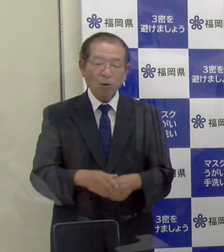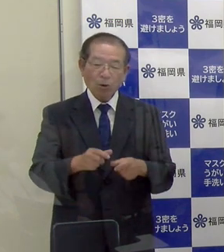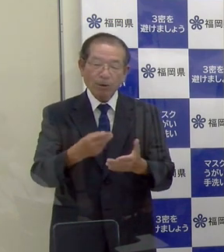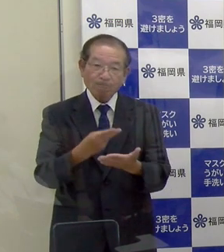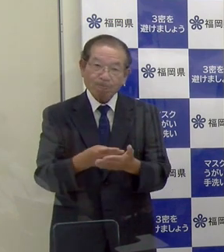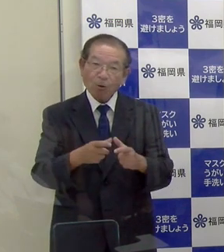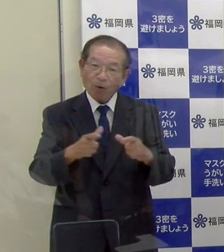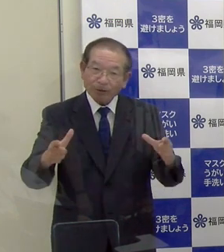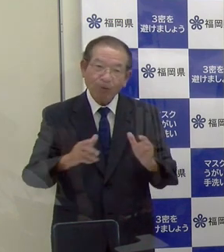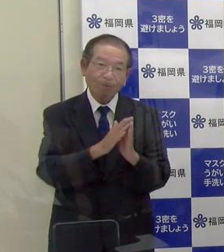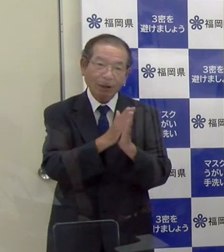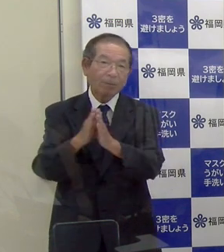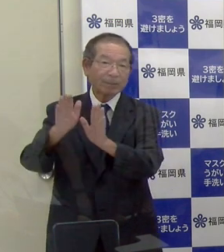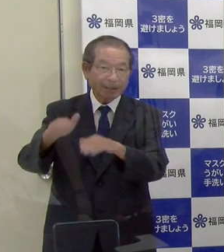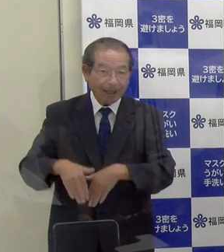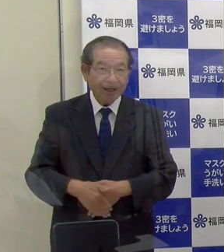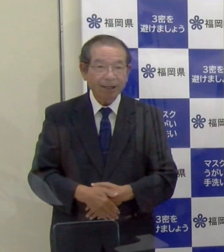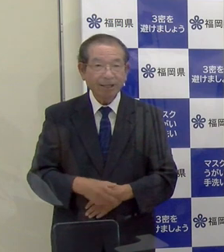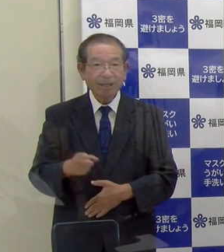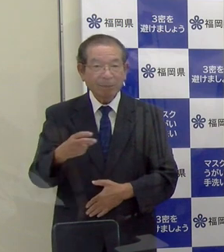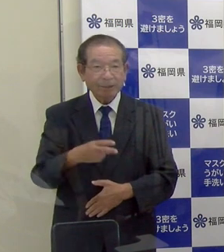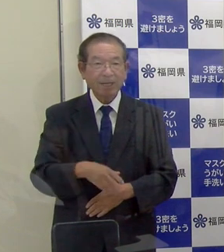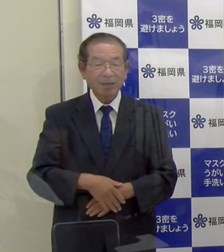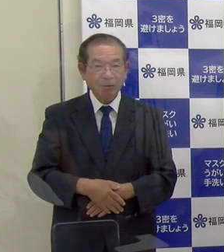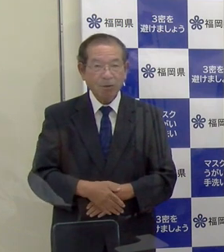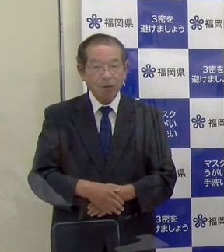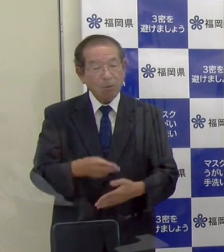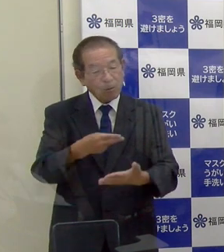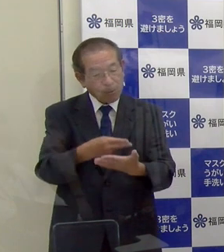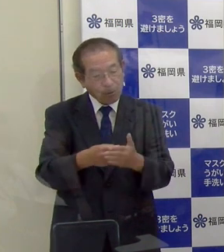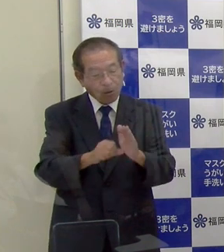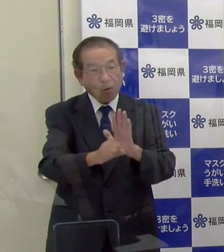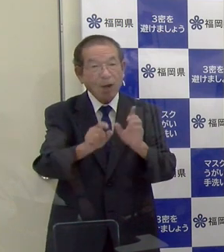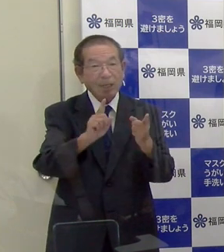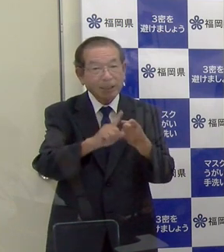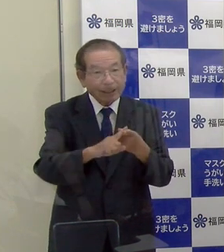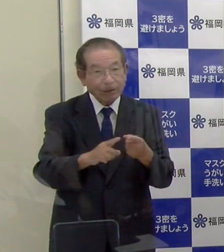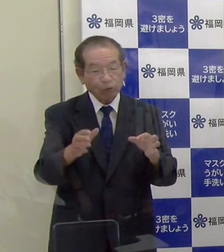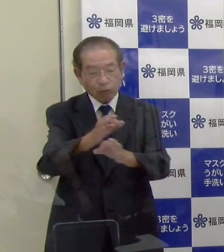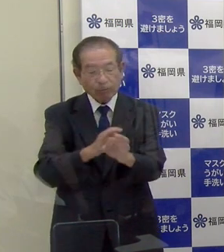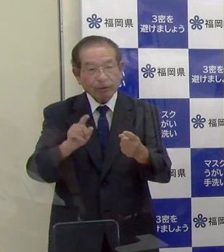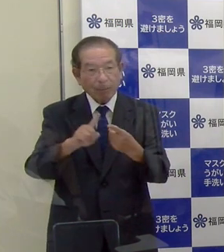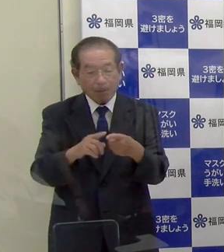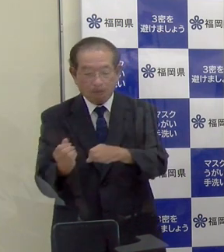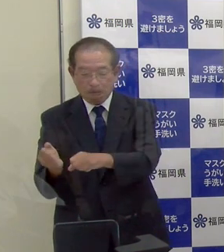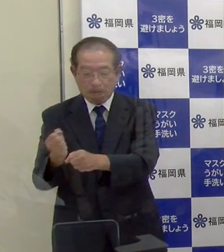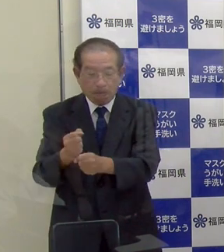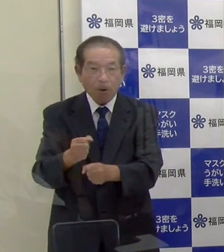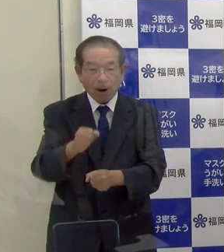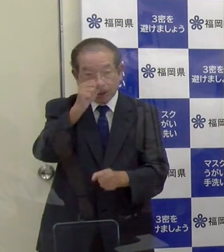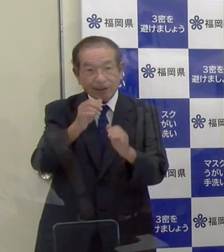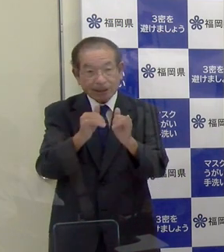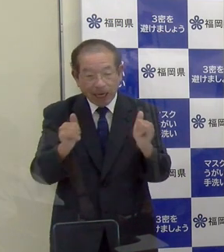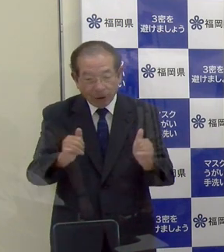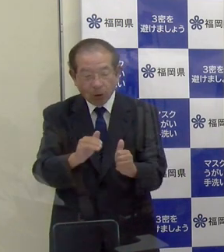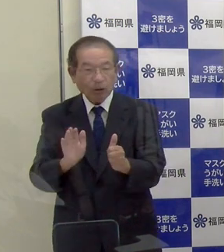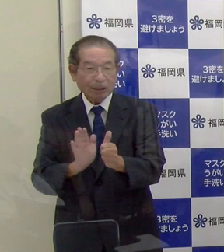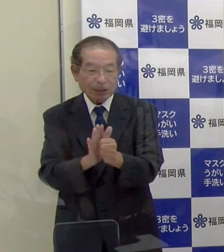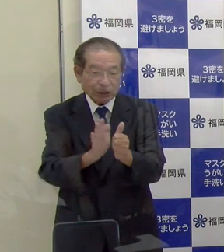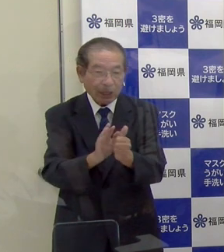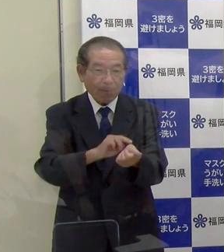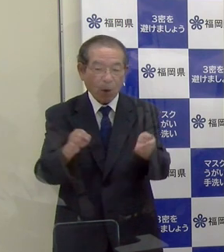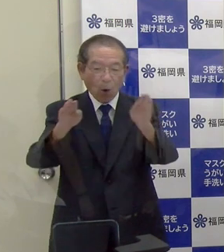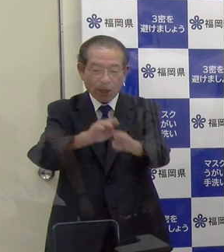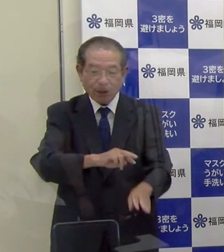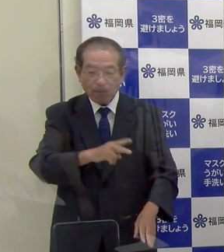たますまたこんな病床を効率的に運用するため回復した患者の後方支援病院への転院